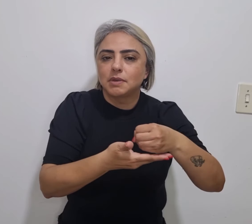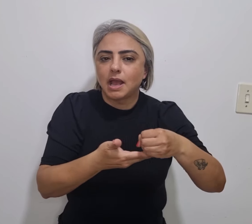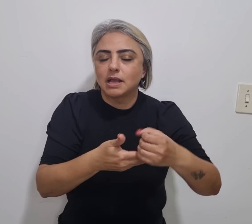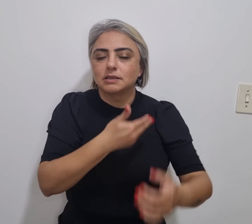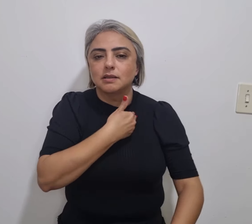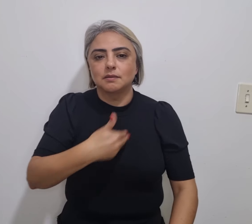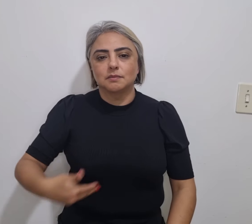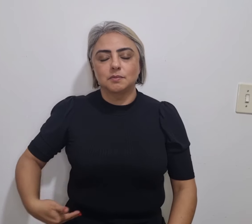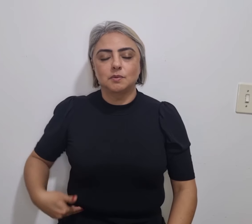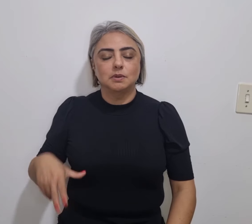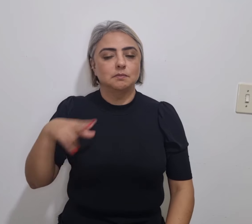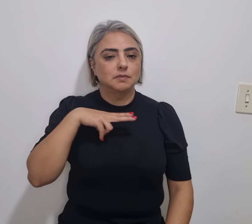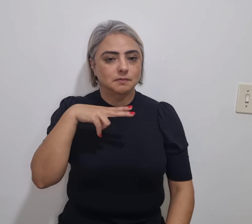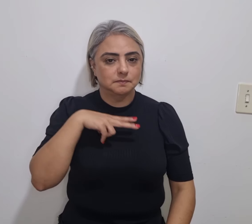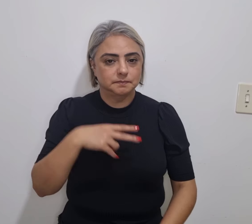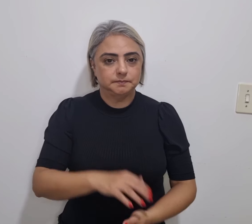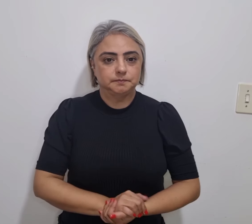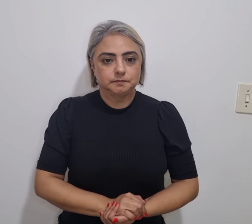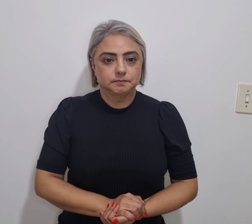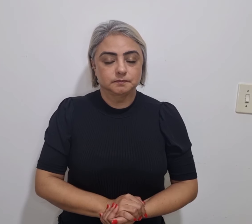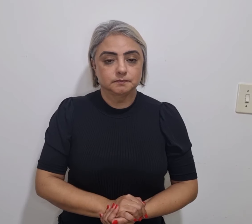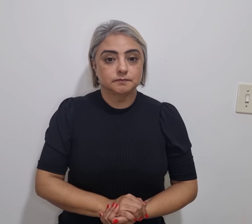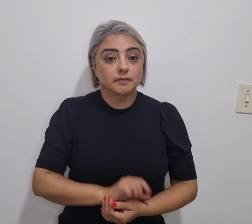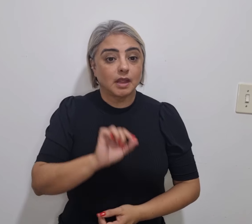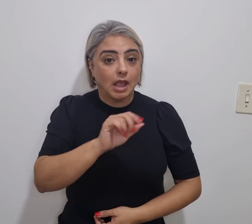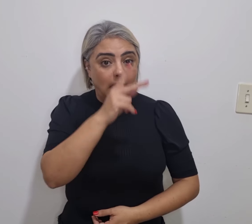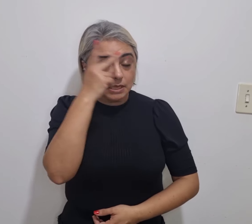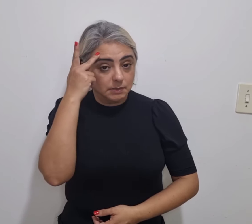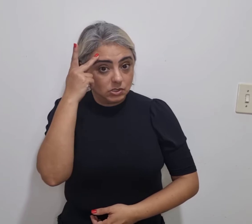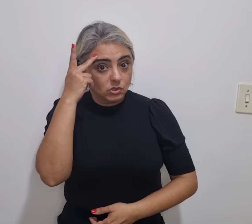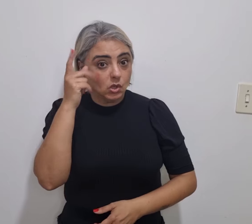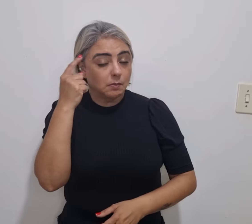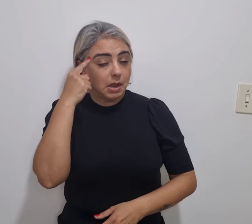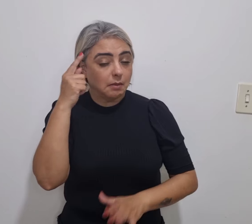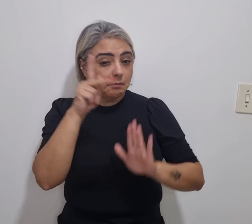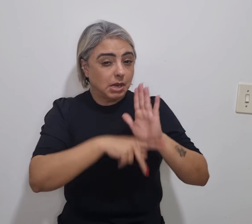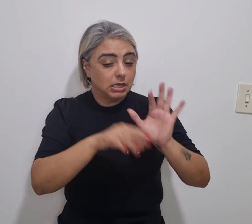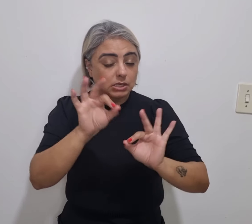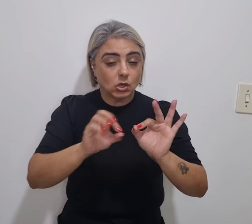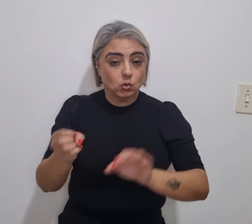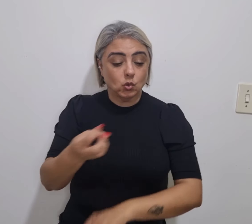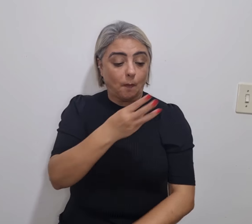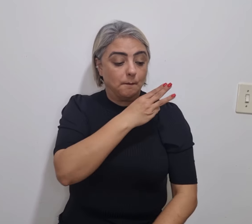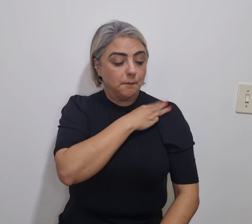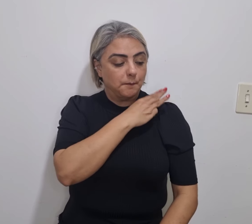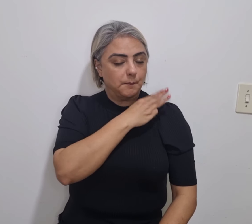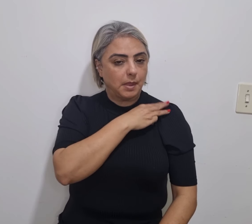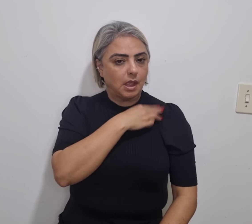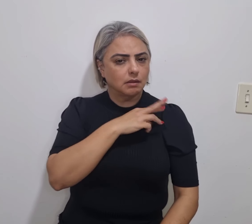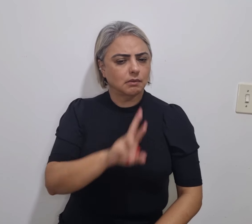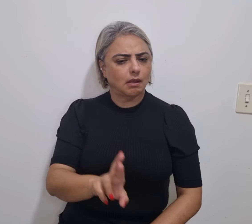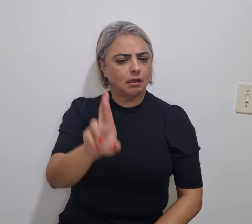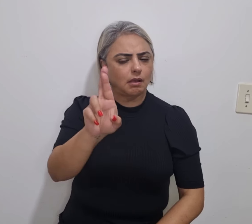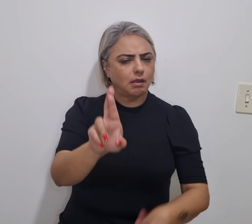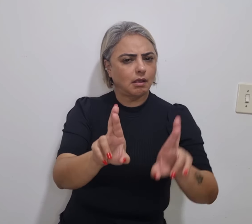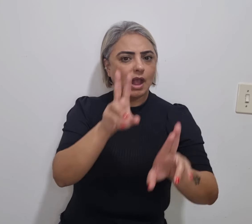e privada. Os que projetaram o novo ensino médio representam as forças